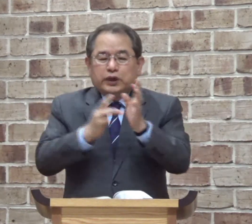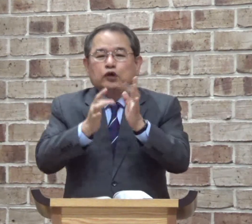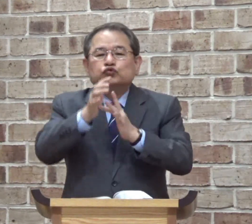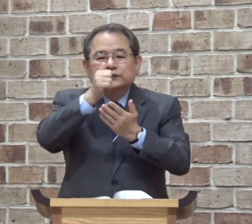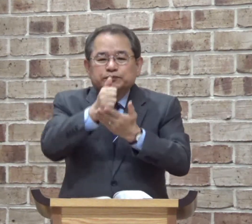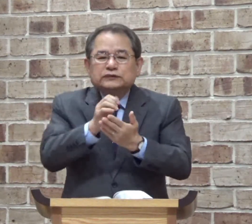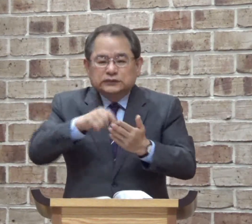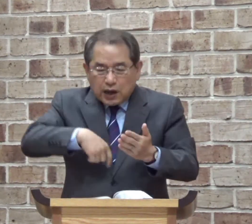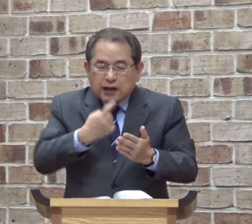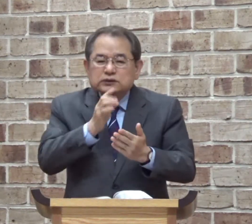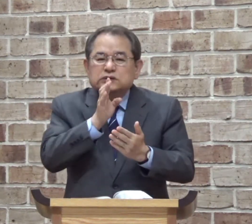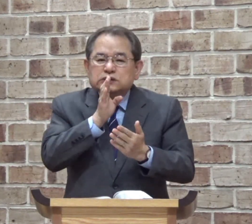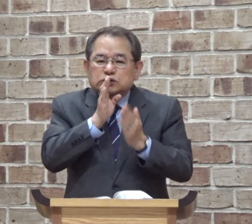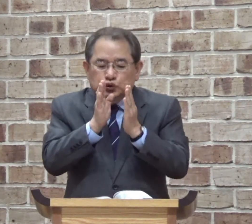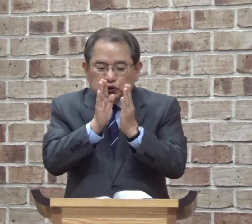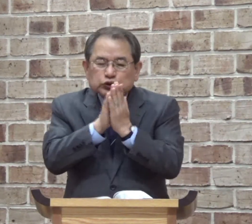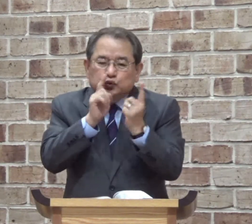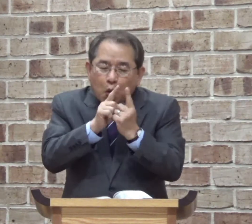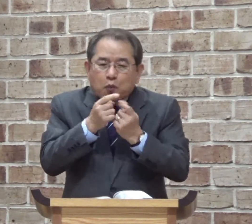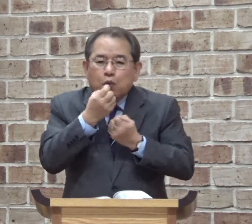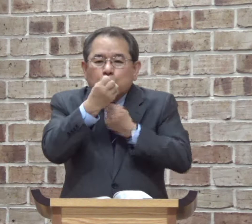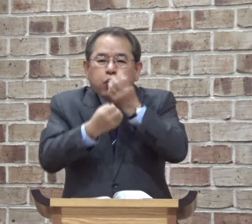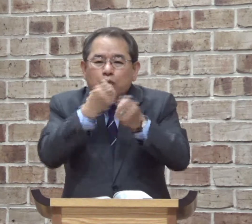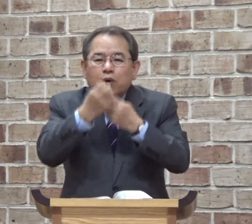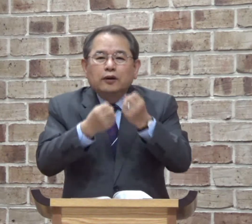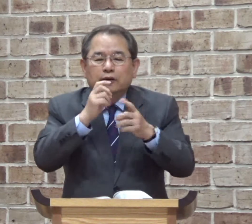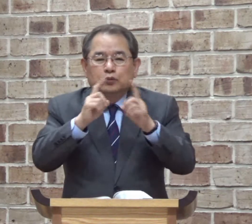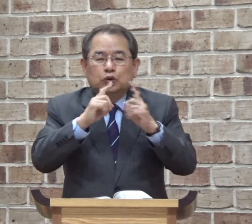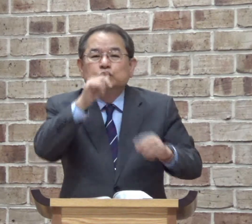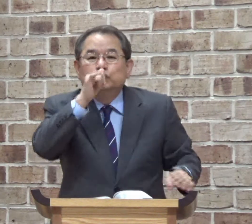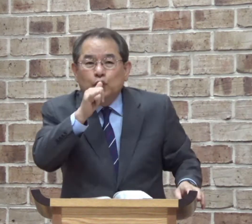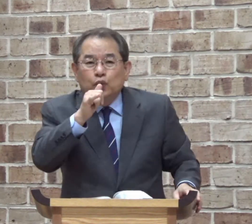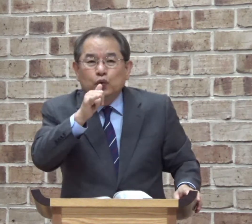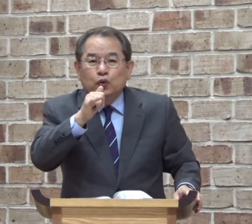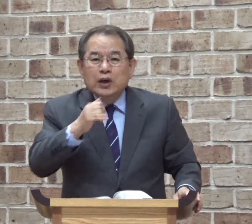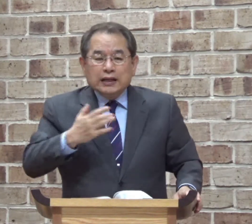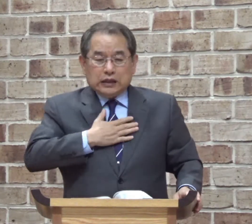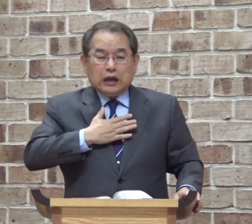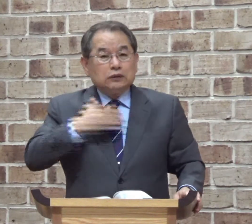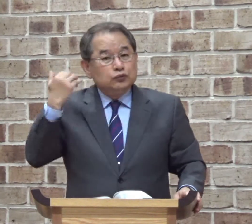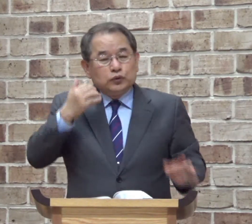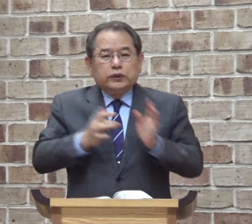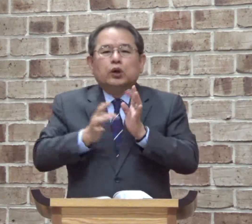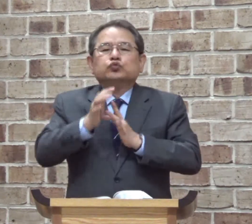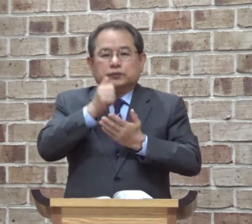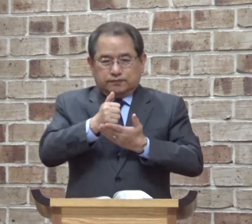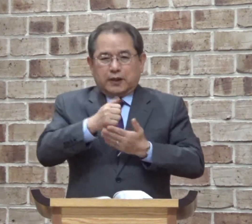나는 마음이 온유하고 겸손하니 나의 멍에를 메고 내게 배우라.